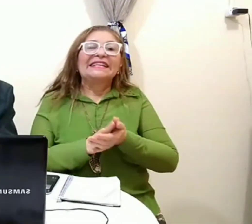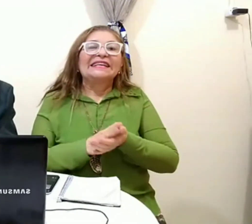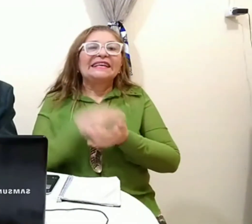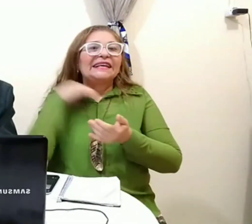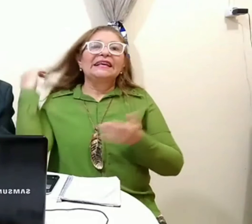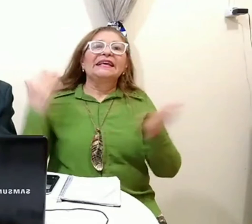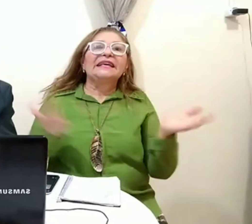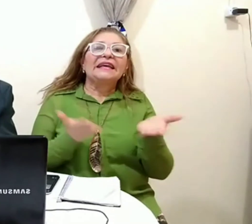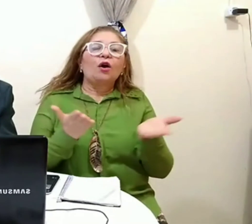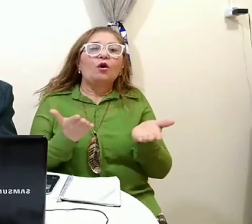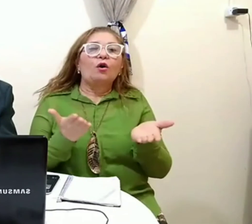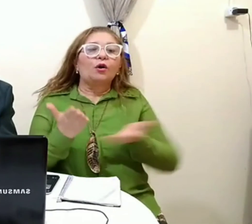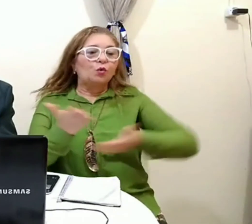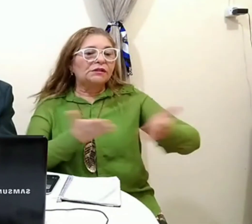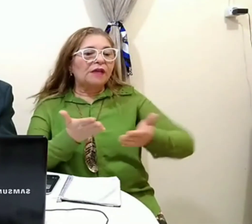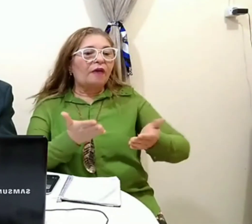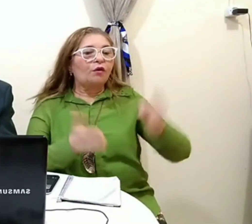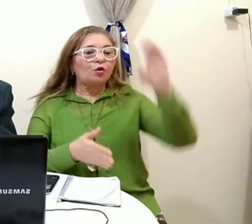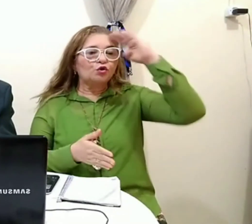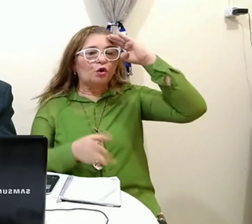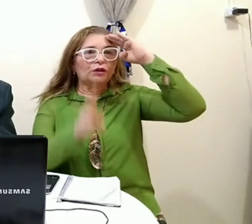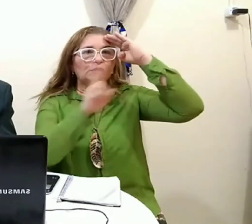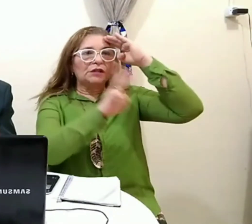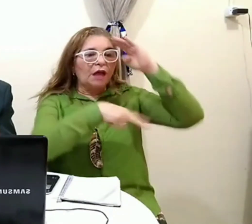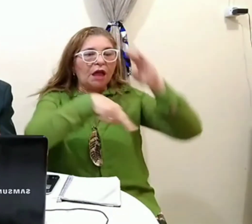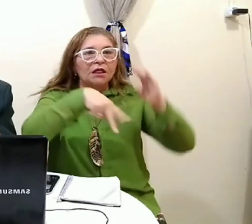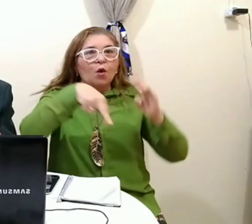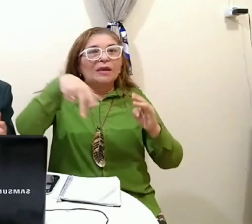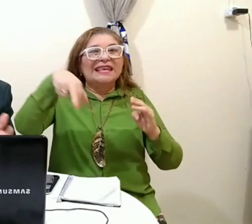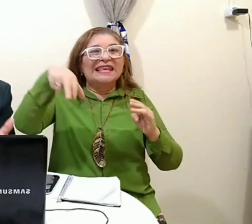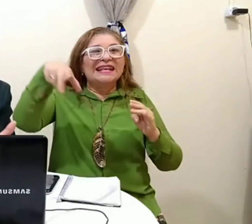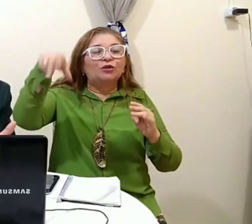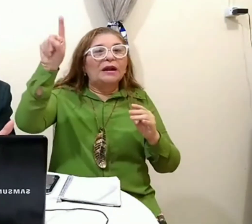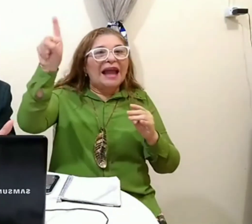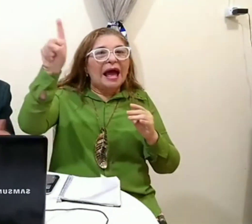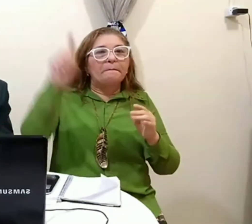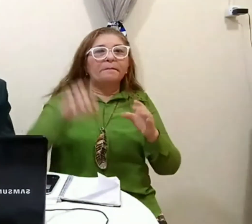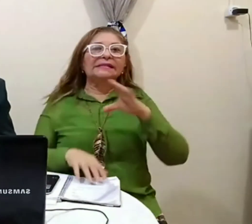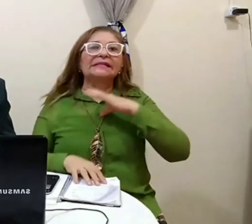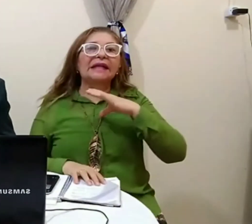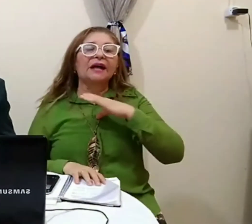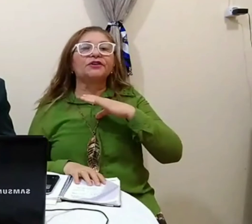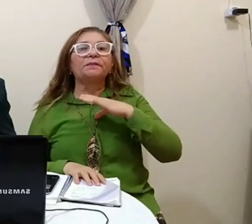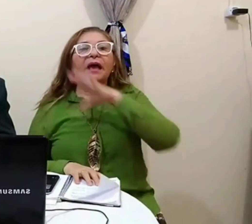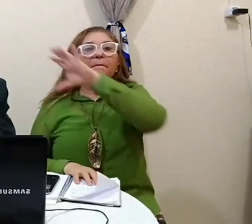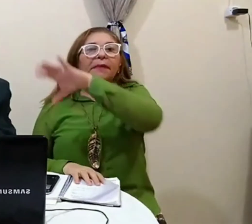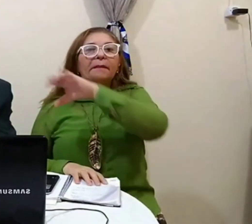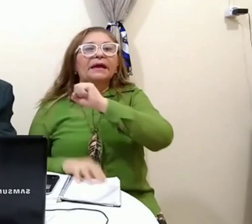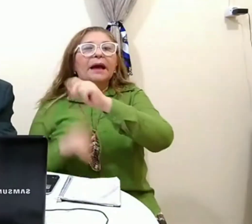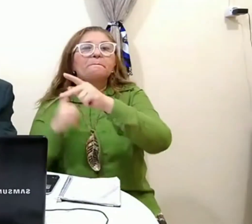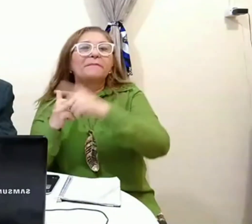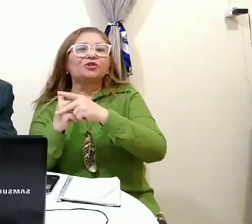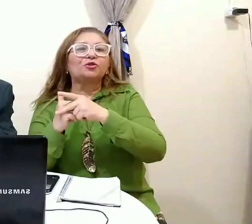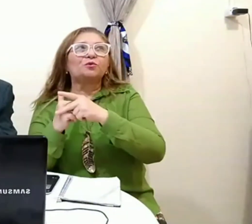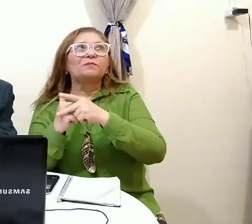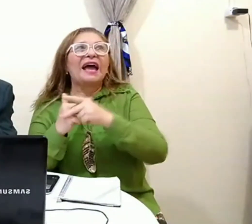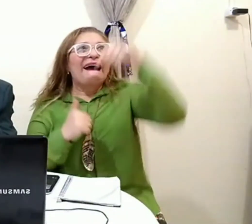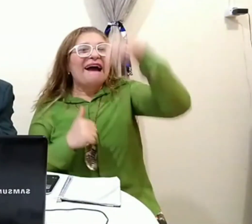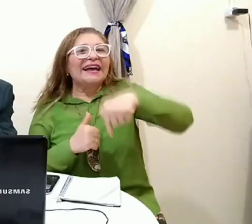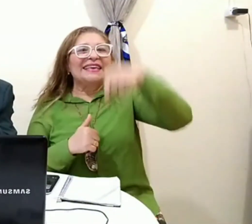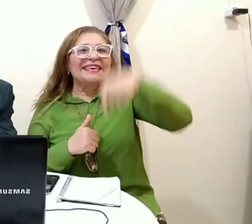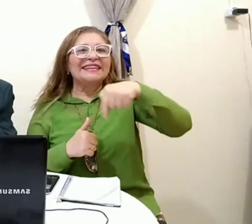os servos de Cornélio e o soldado estão indo para trazer Simão Pedro, Deus vai trabalhar no coração